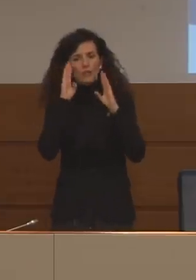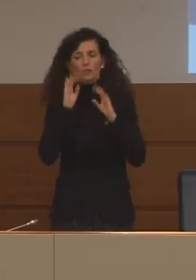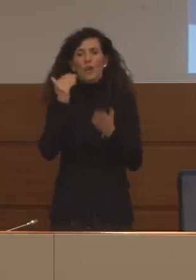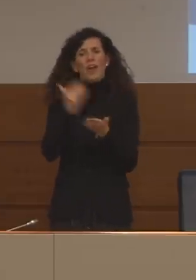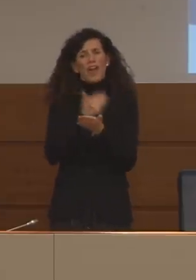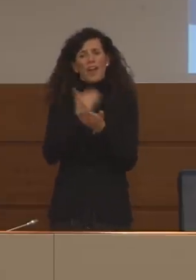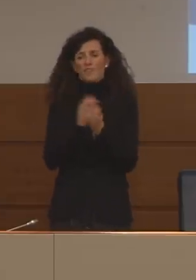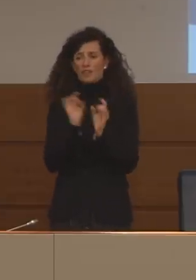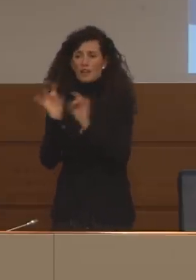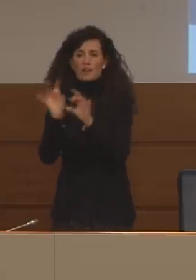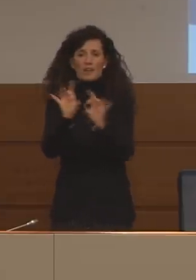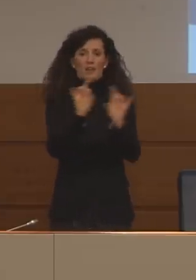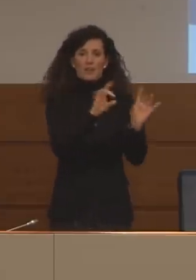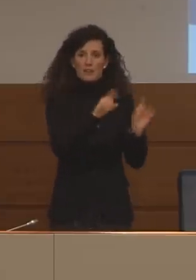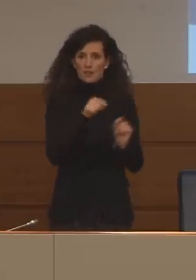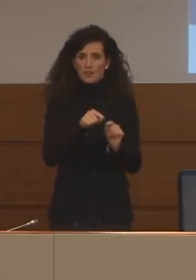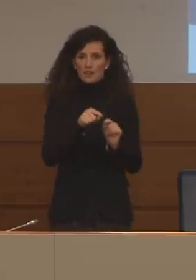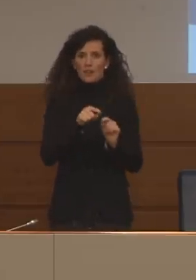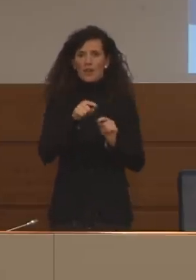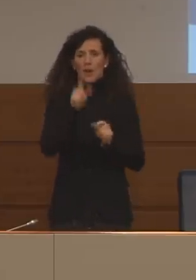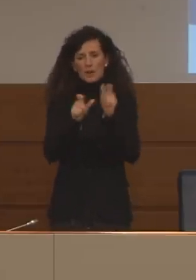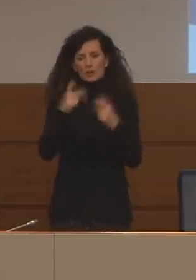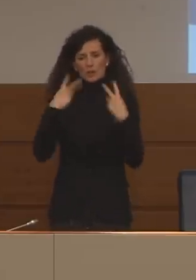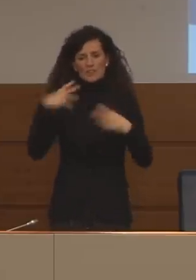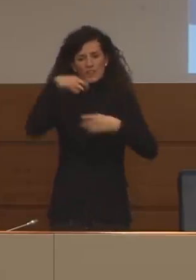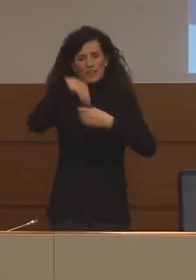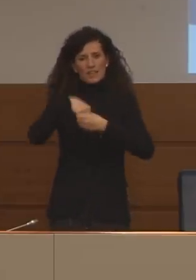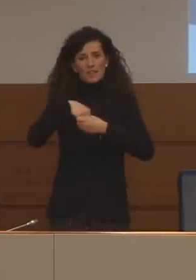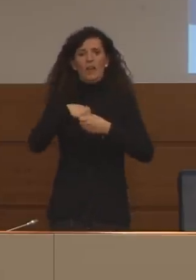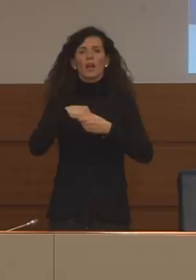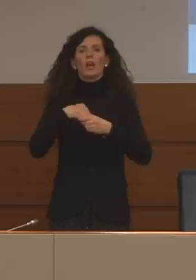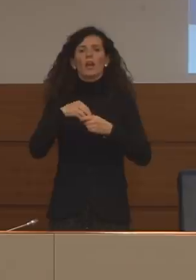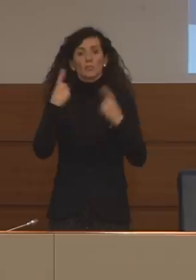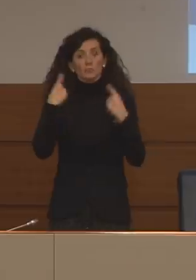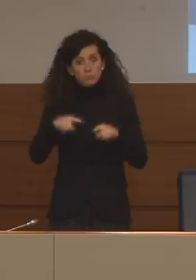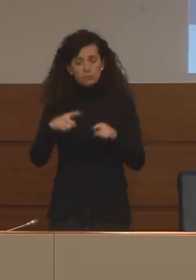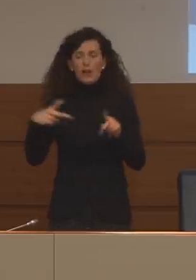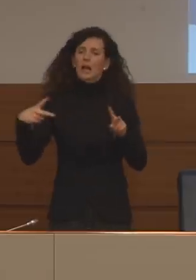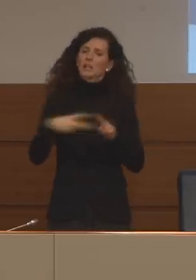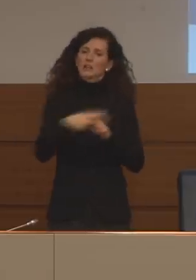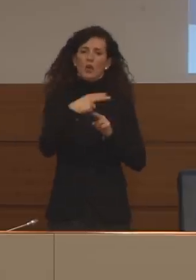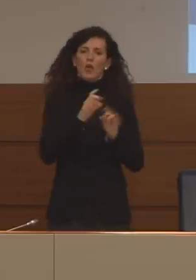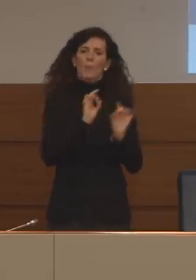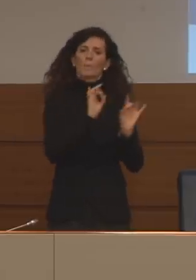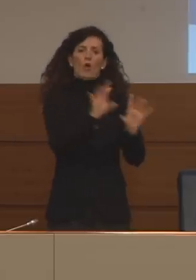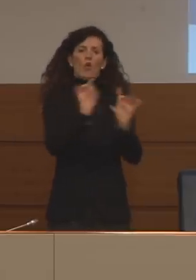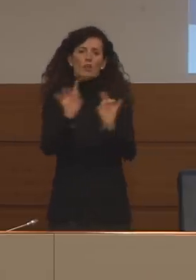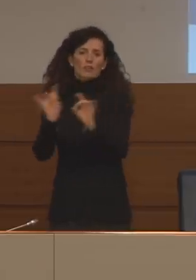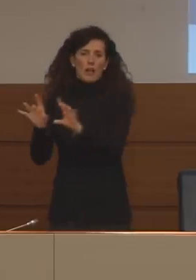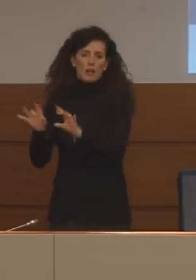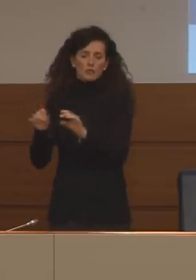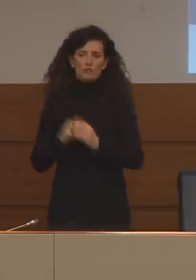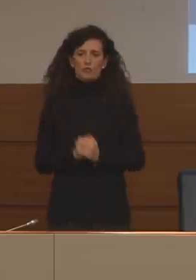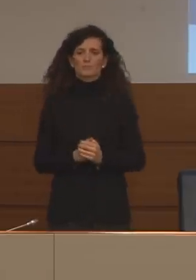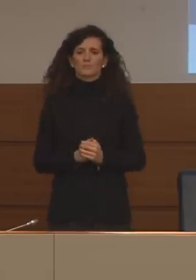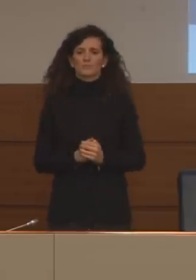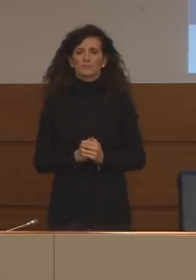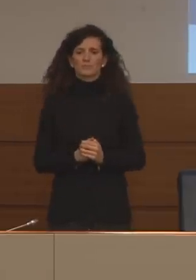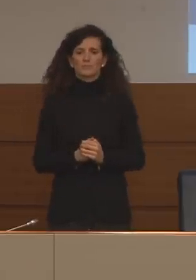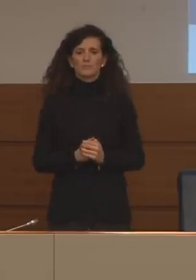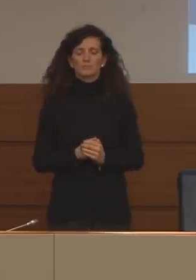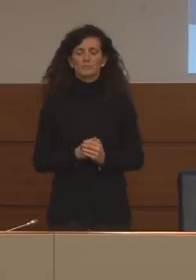ad altre persone quindi per interrompere la catena dei contagi l'altra ulteriore elemento